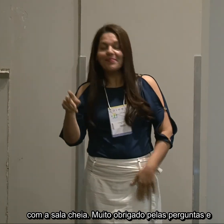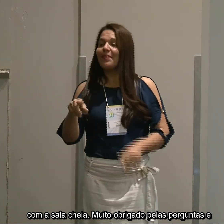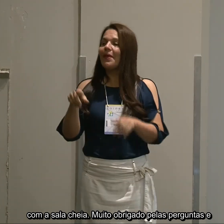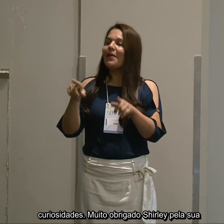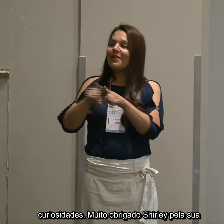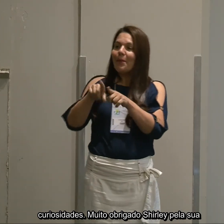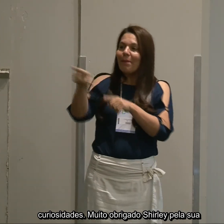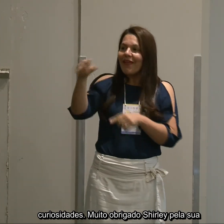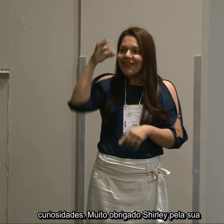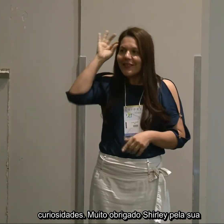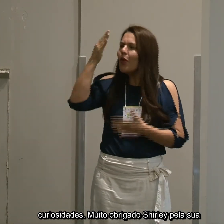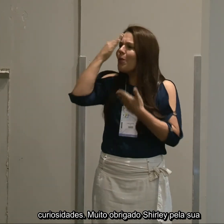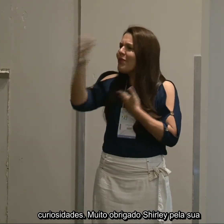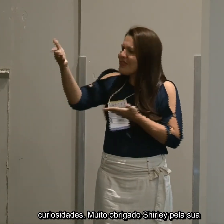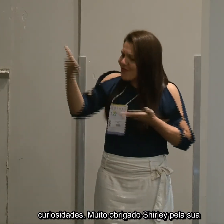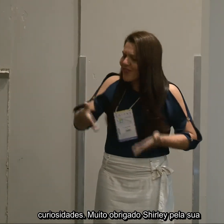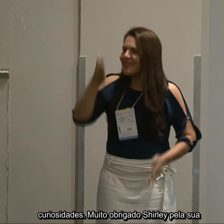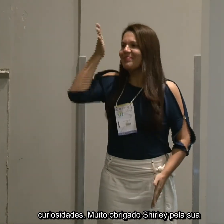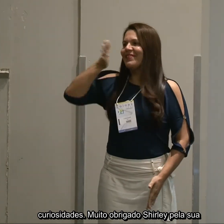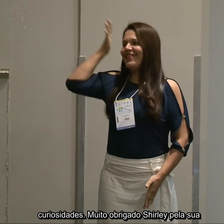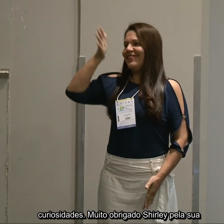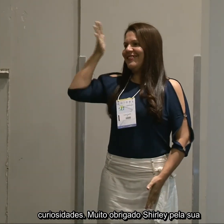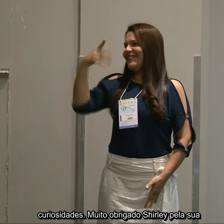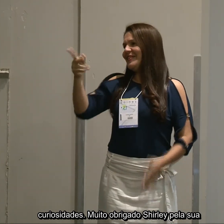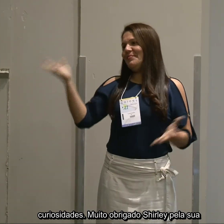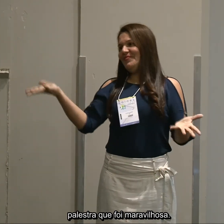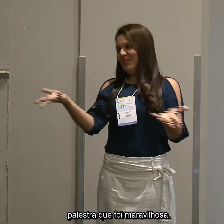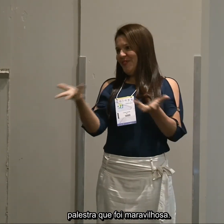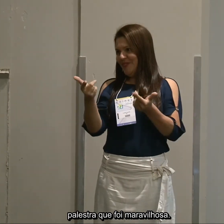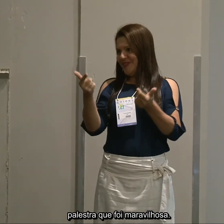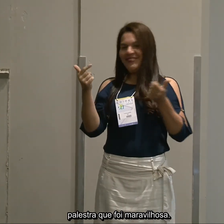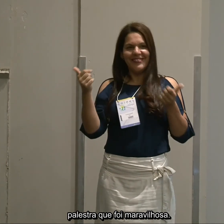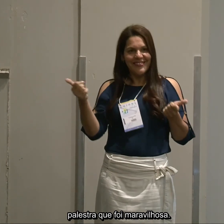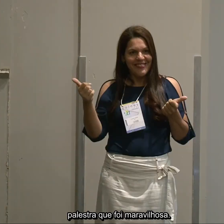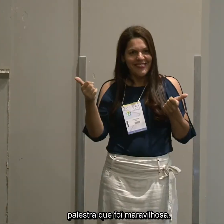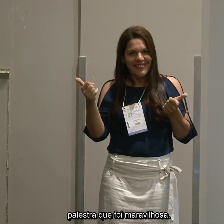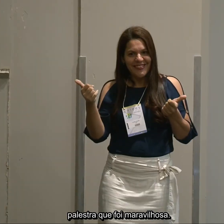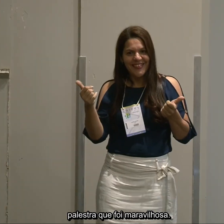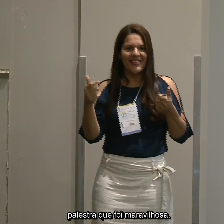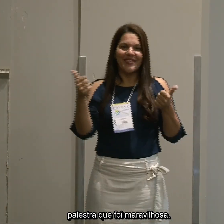perguntas e as curiosidades. Também muito obrigado, Shirley, pela sua palestra, que foi maravilhosa.